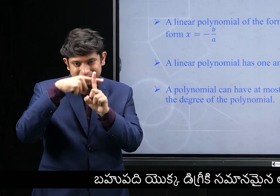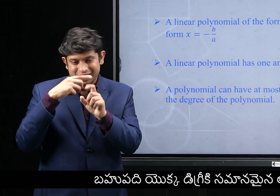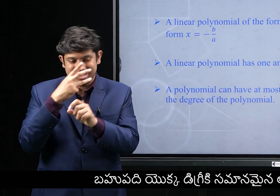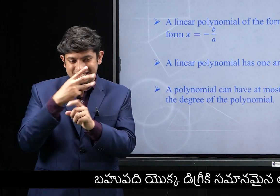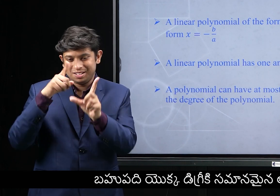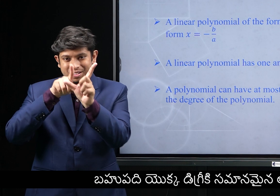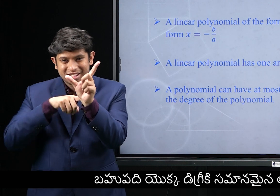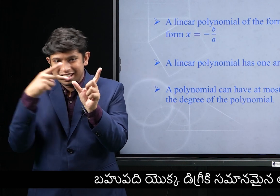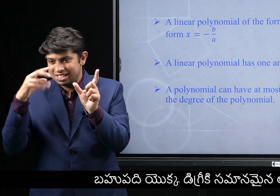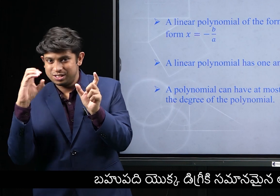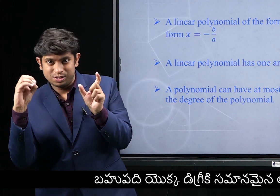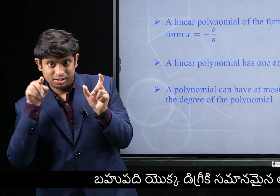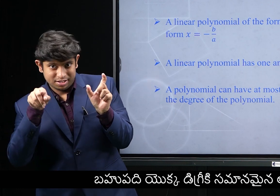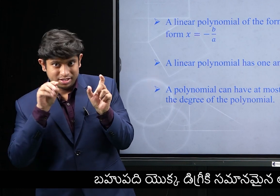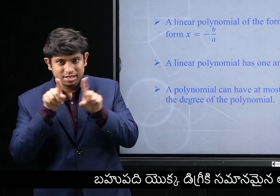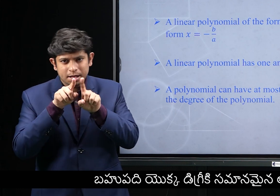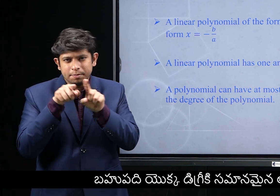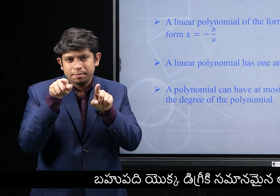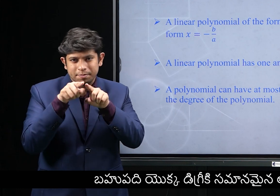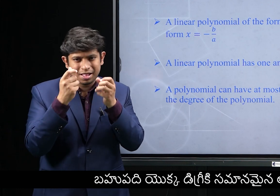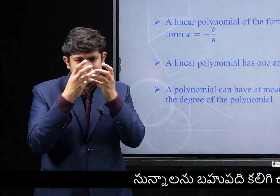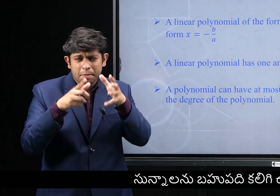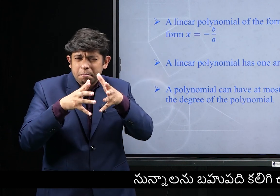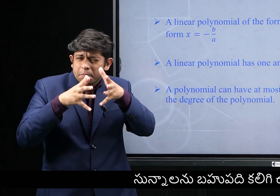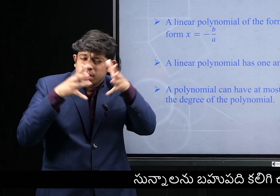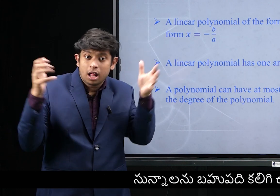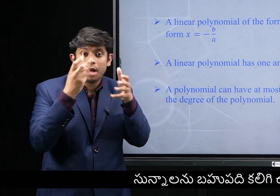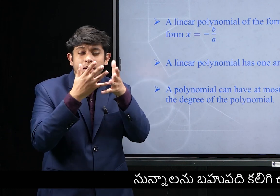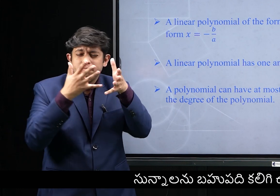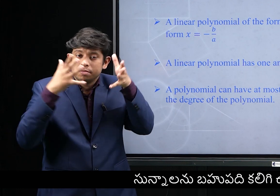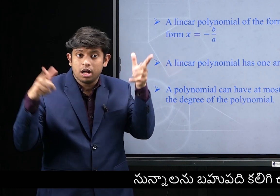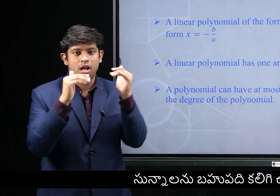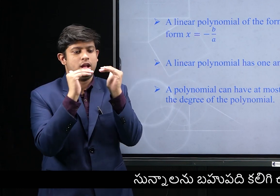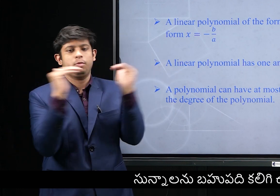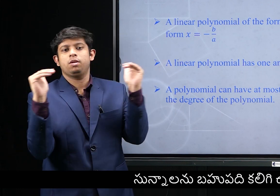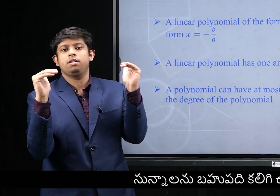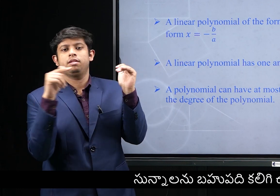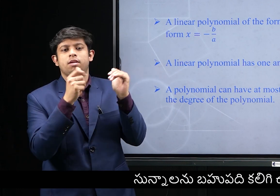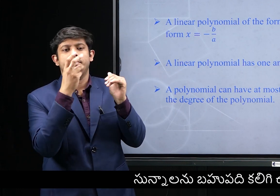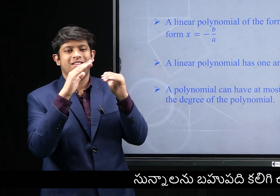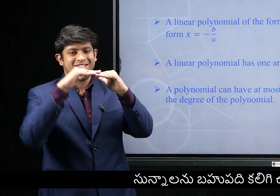బహుపది యొక్క డిగ్రీకి సమానమైన అత్యధిక సంఖ్యలో సున్నాలను బహుపది కలిగి ఉంటుంది.